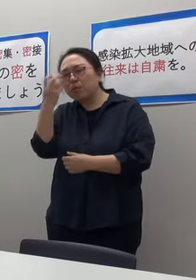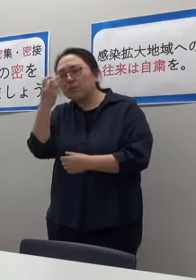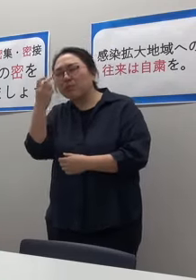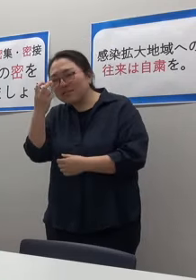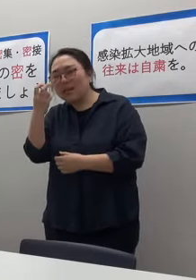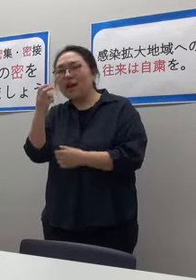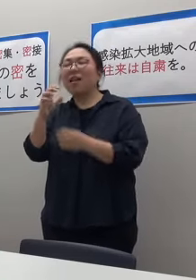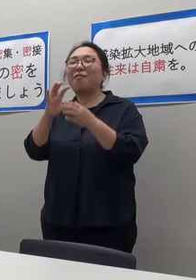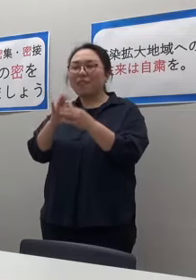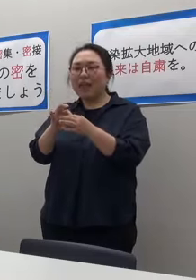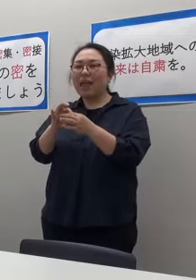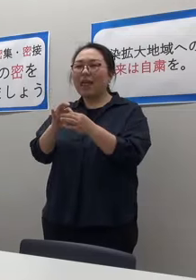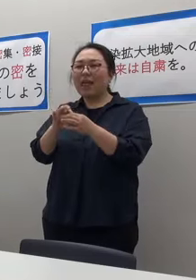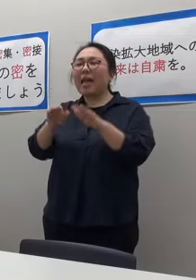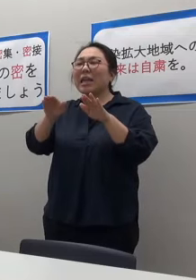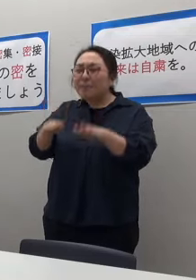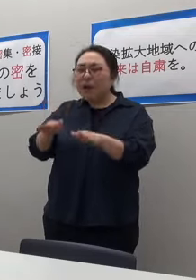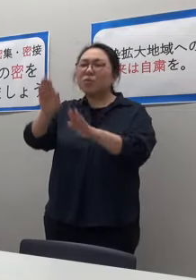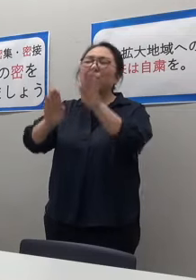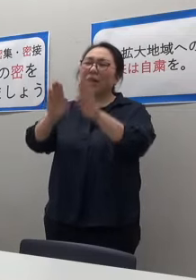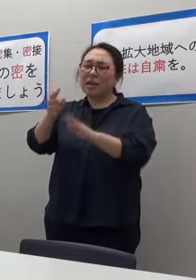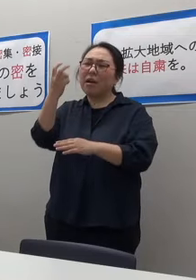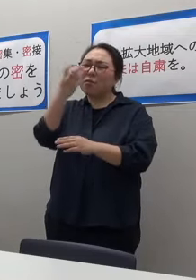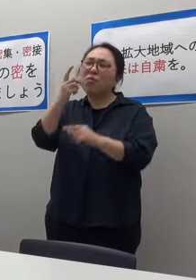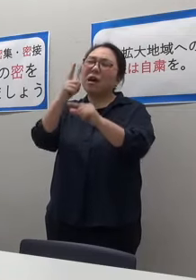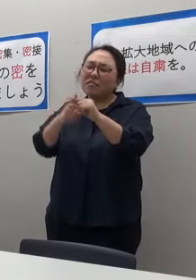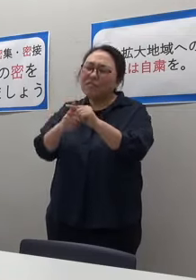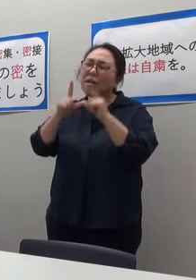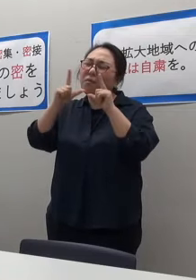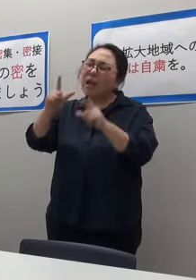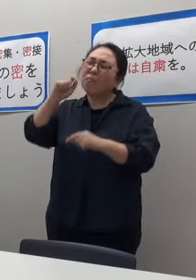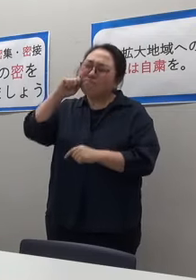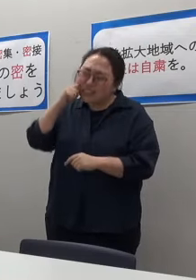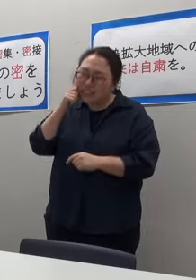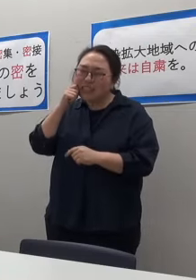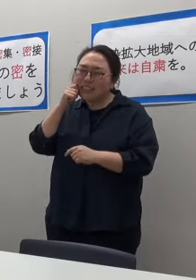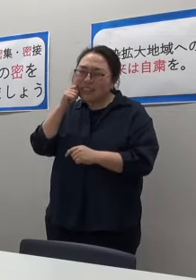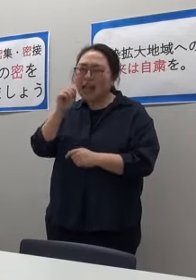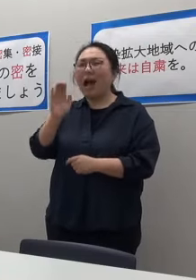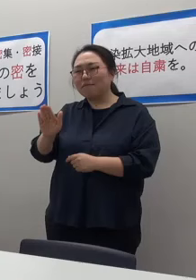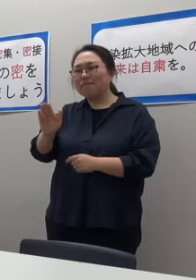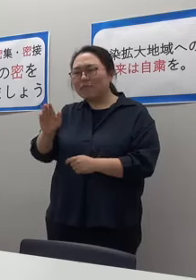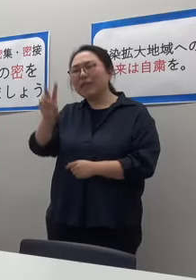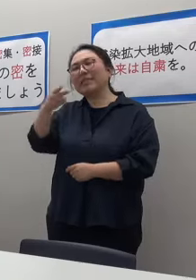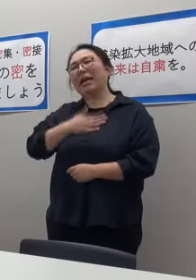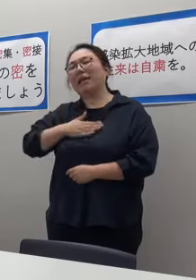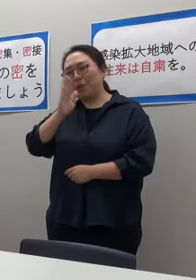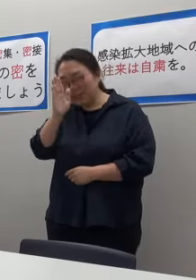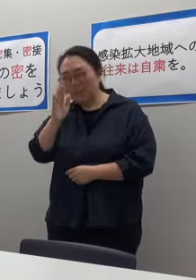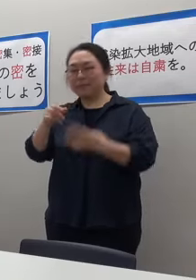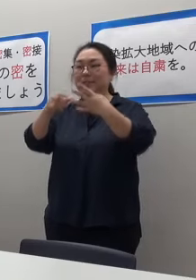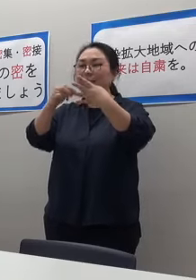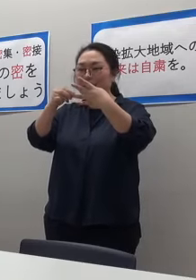当に恐縮でございますけれども、現時点では調査中のためお答えできないこともあることについてもご理解お願いしたいと思います。3